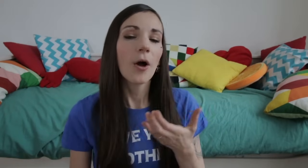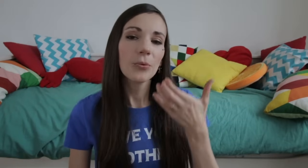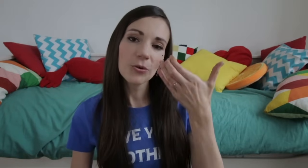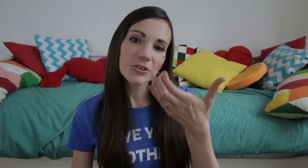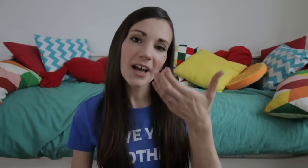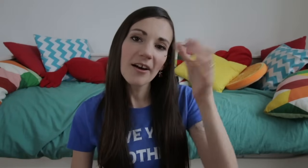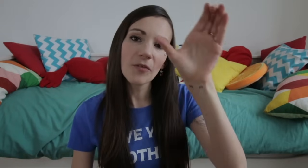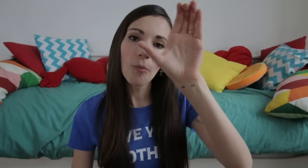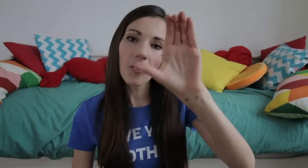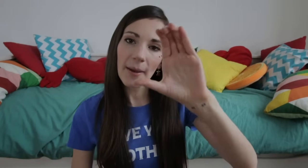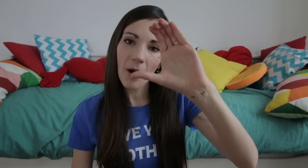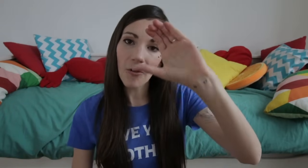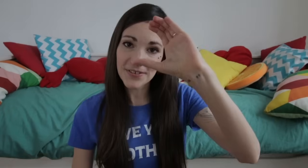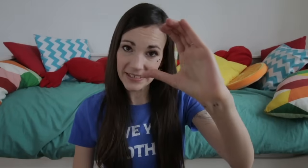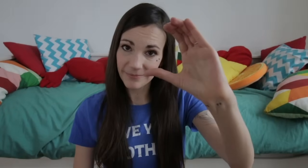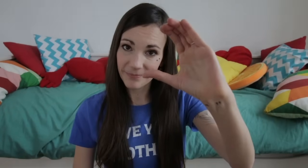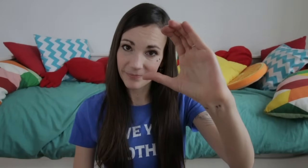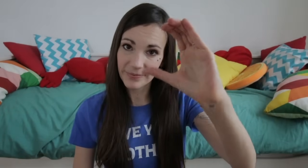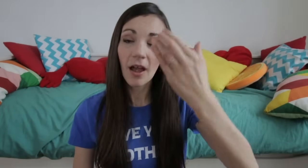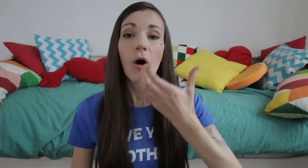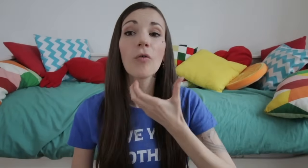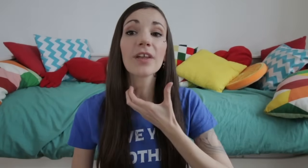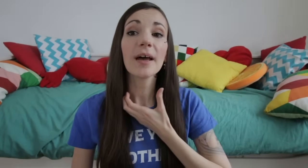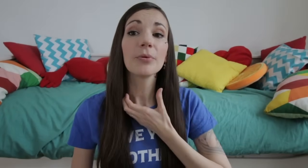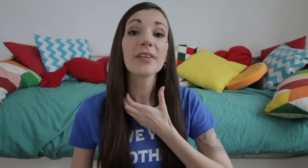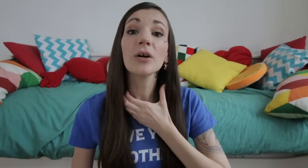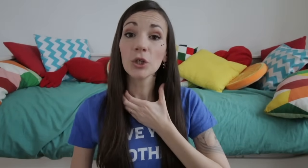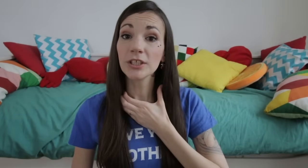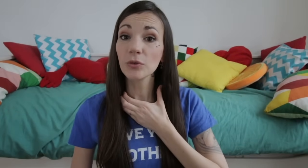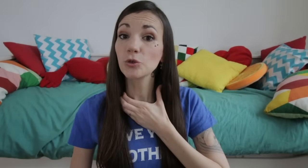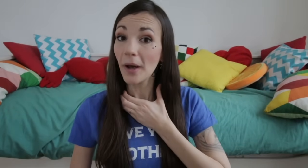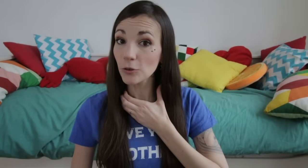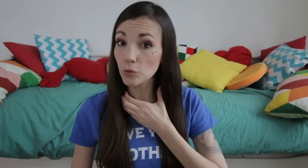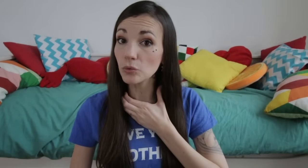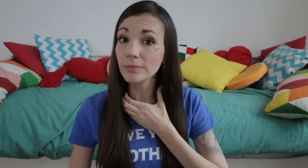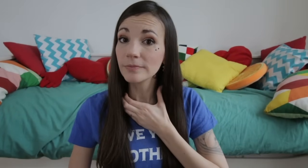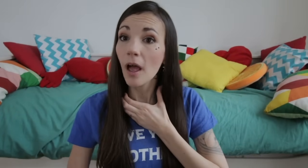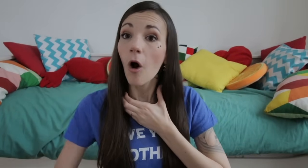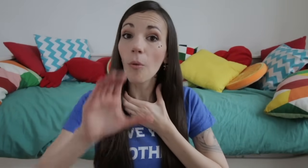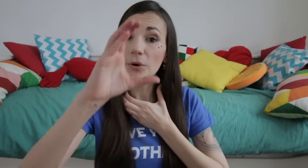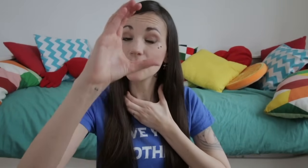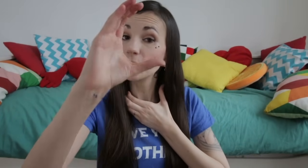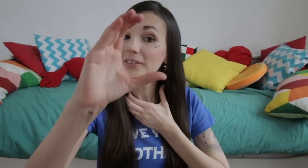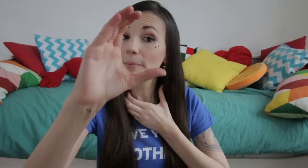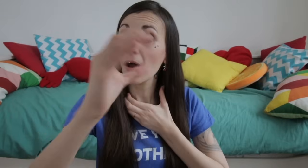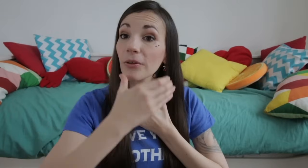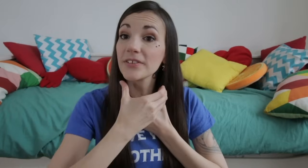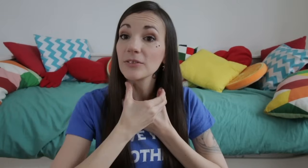Pour le mot girafe, on prend la main en C. On vient la poser au niveau du bas du cou. On pose une deuxième main en C